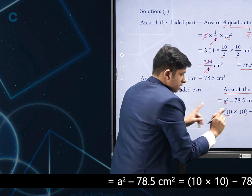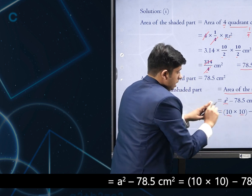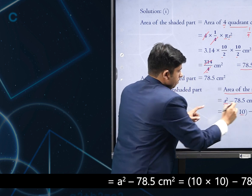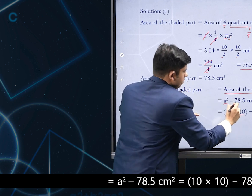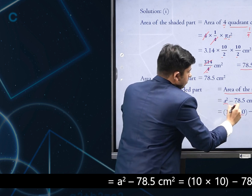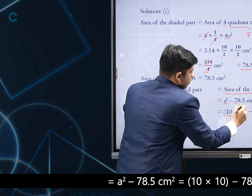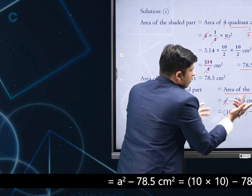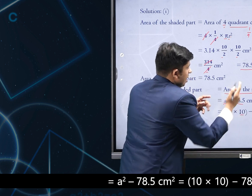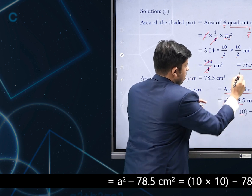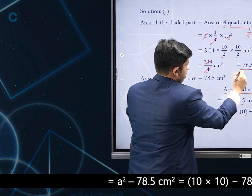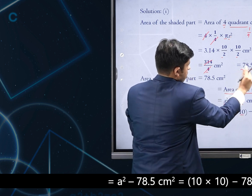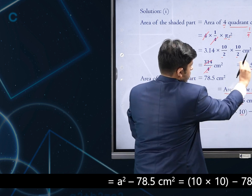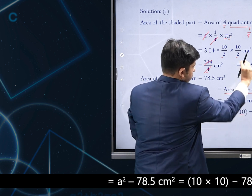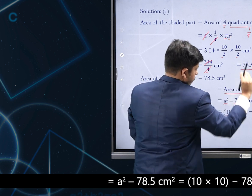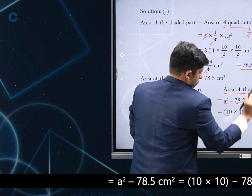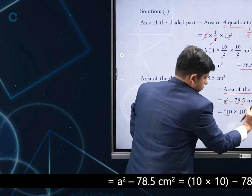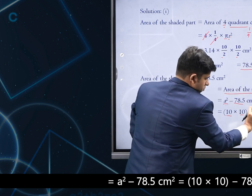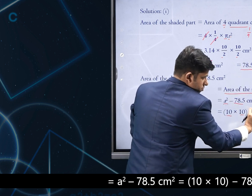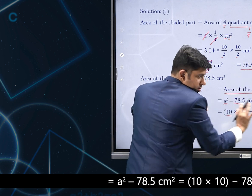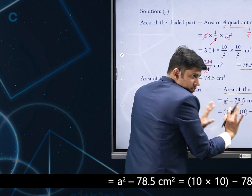మైనస్ 78.5 సెంటీమీటర్².